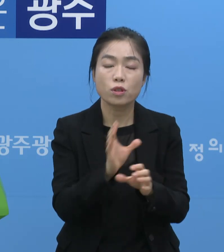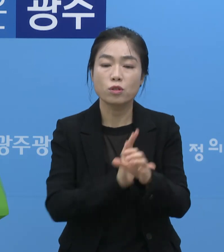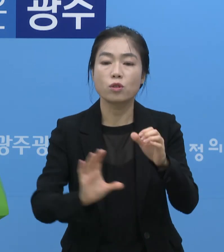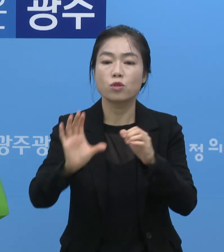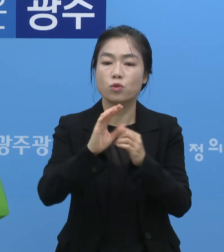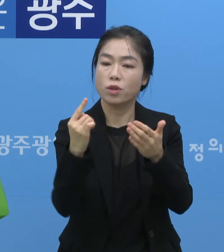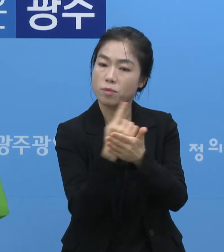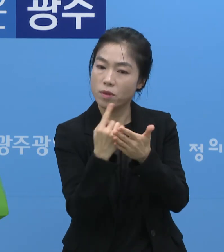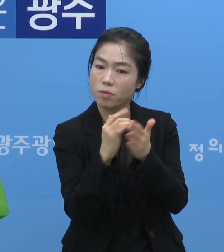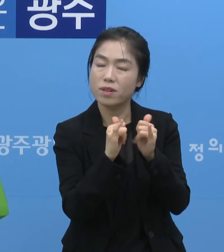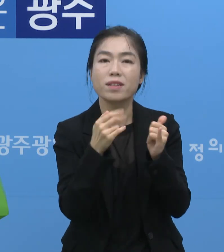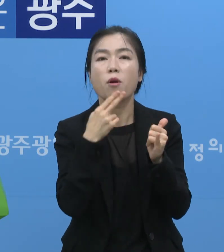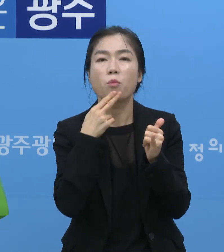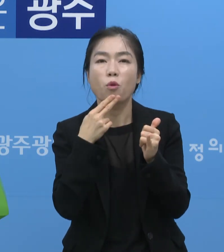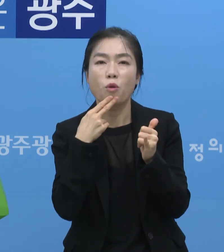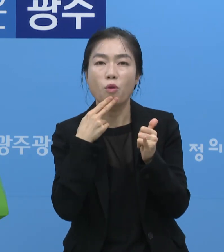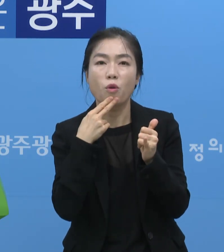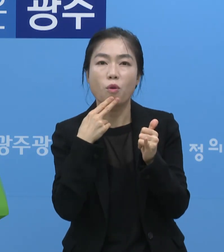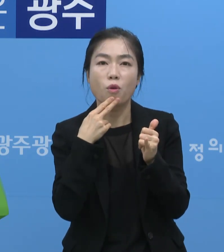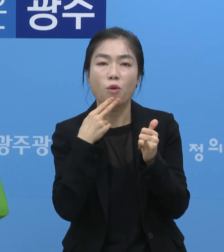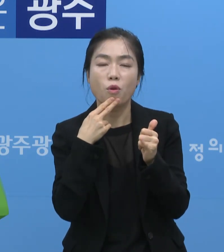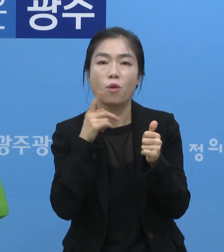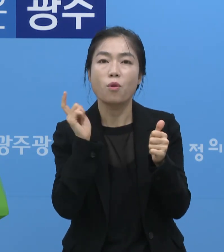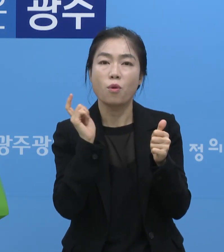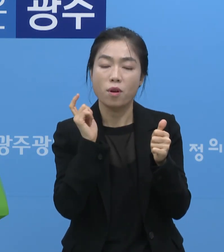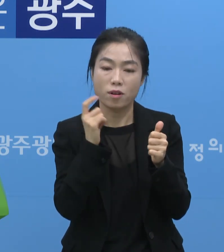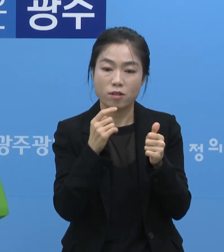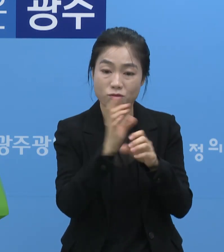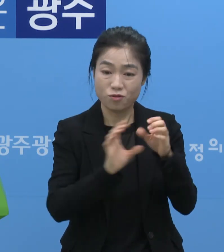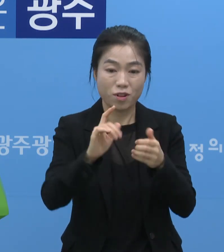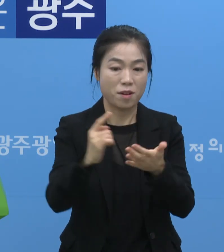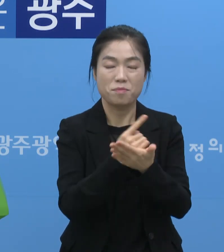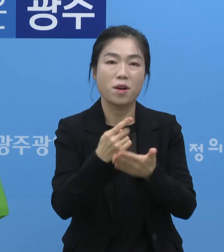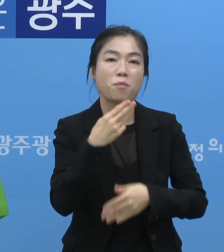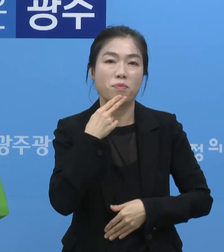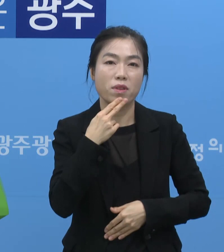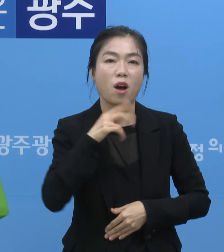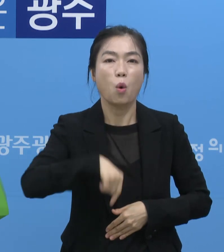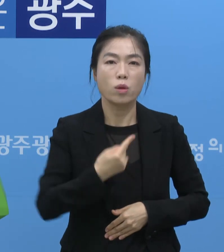추가적인 접촉자 없는 환자로서 추가 접촉자는 없습니다.